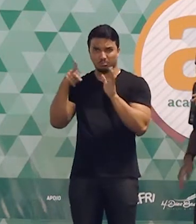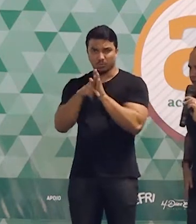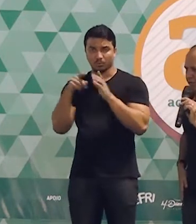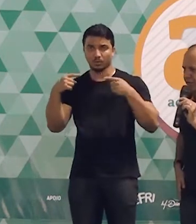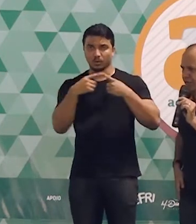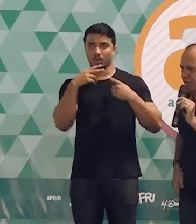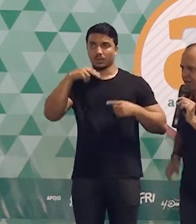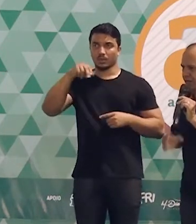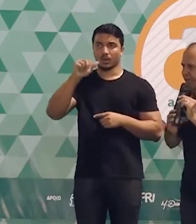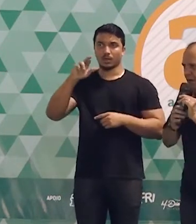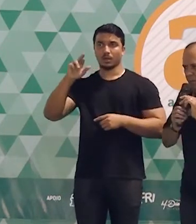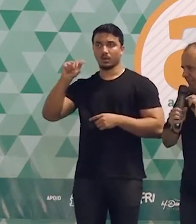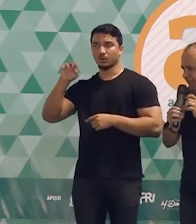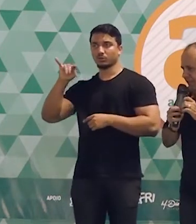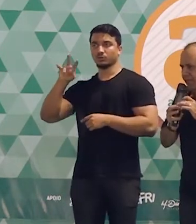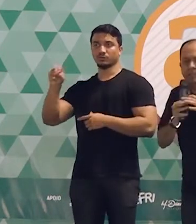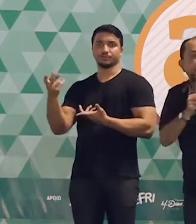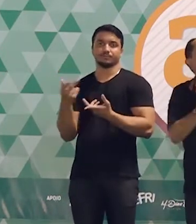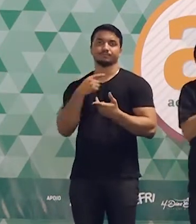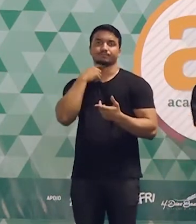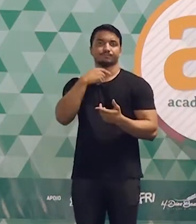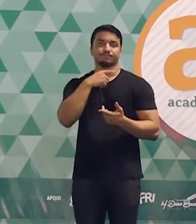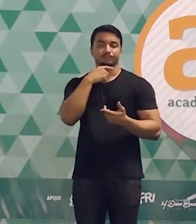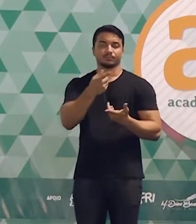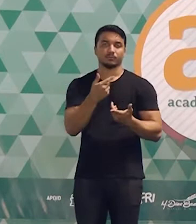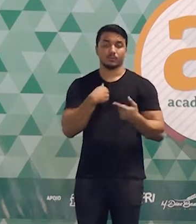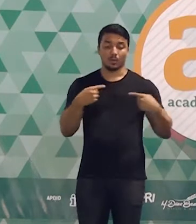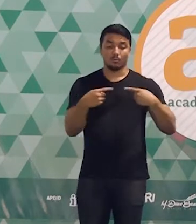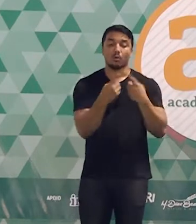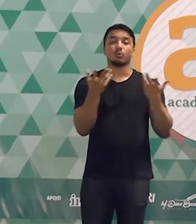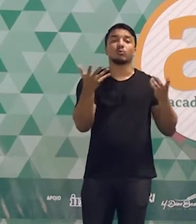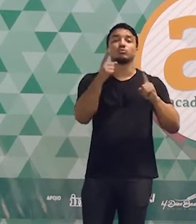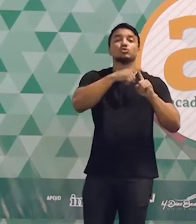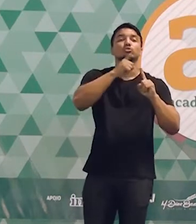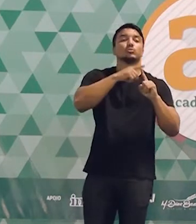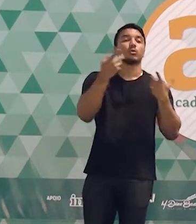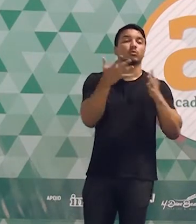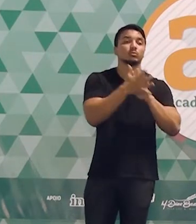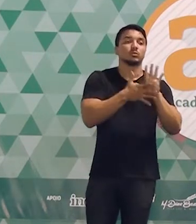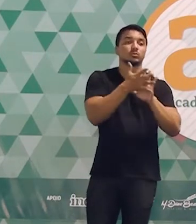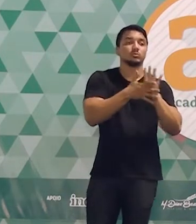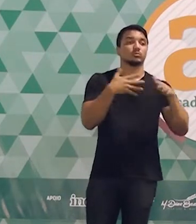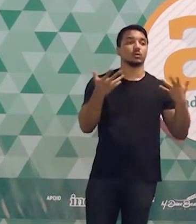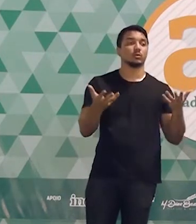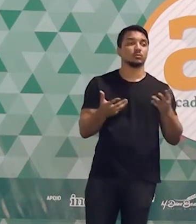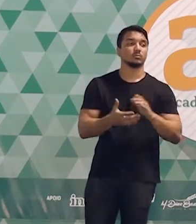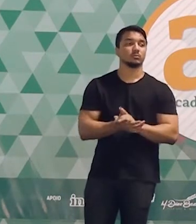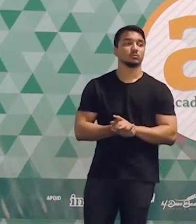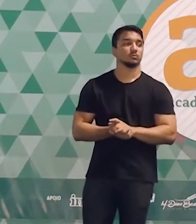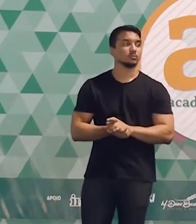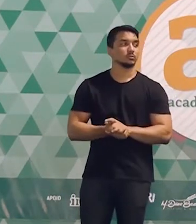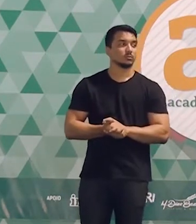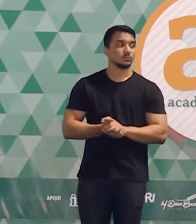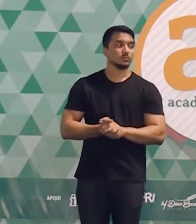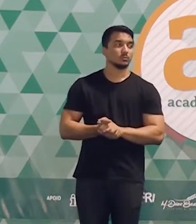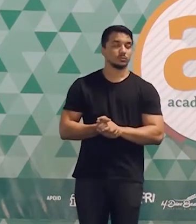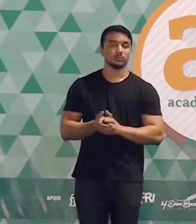texto narrativo? Não. Isso aí é típico de que tipo de texto? Que tipo de